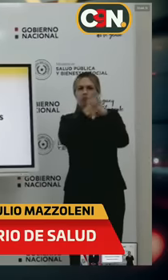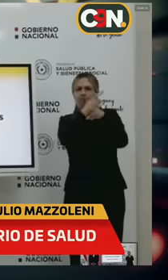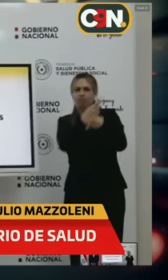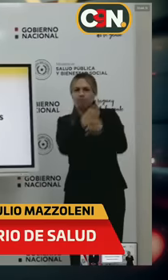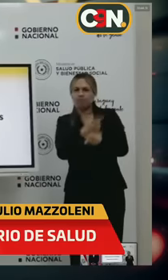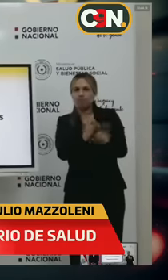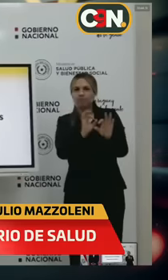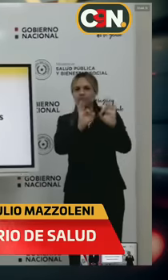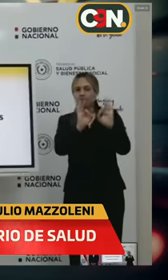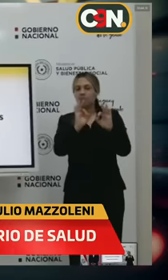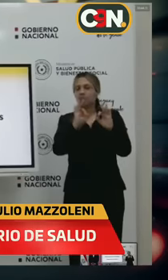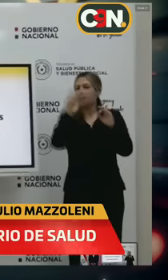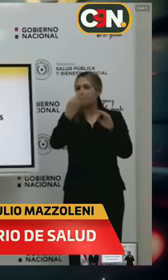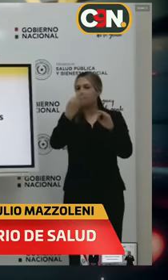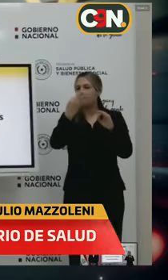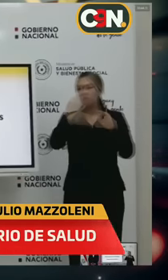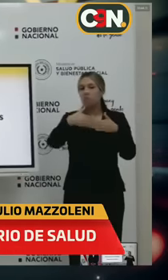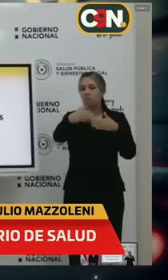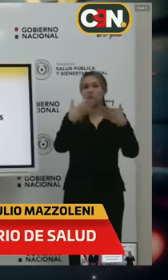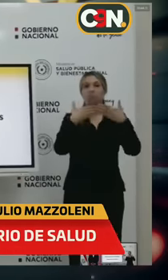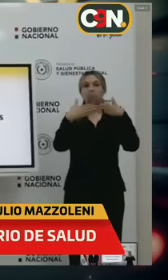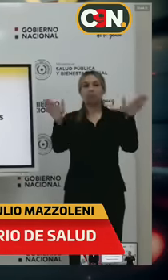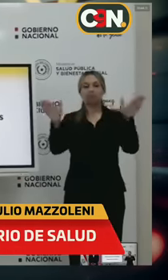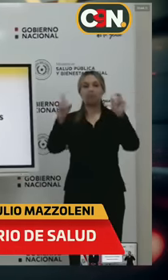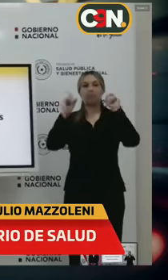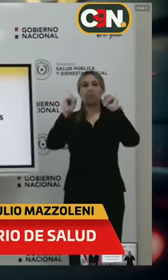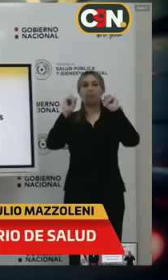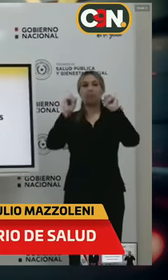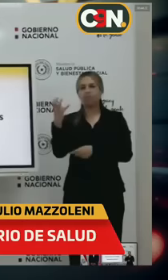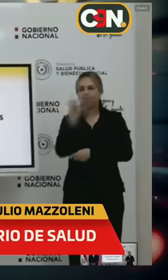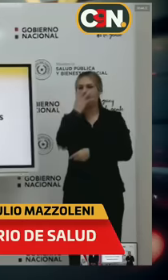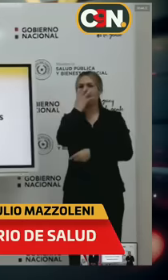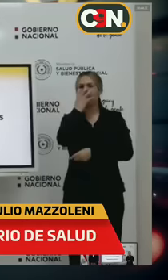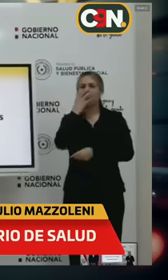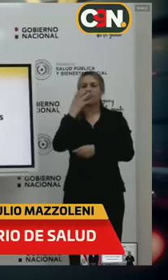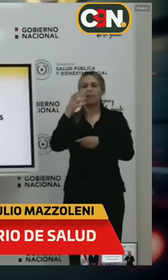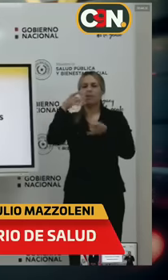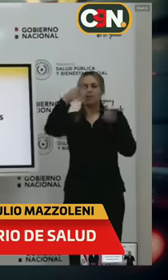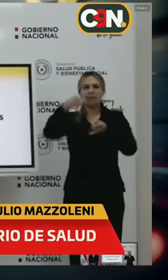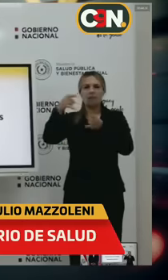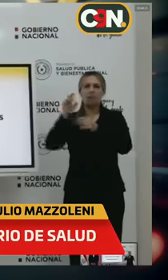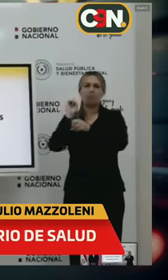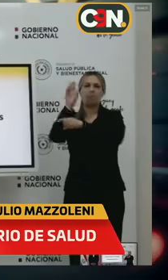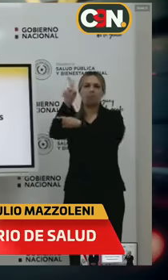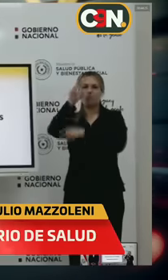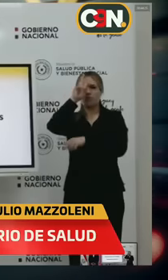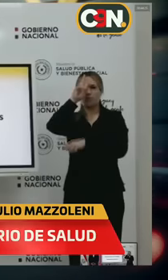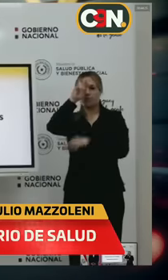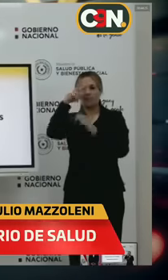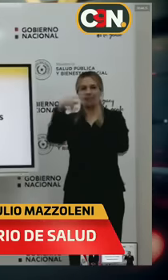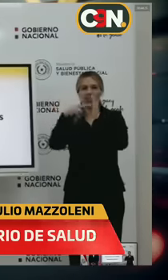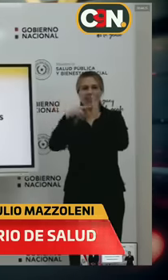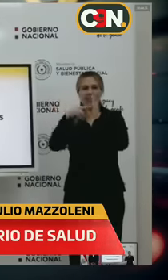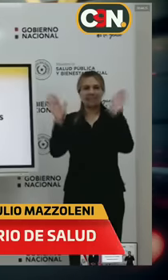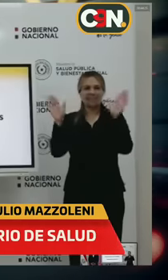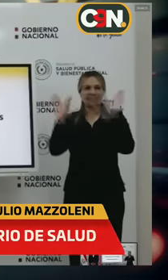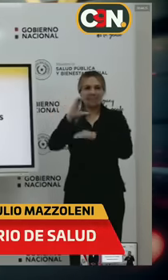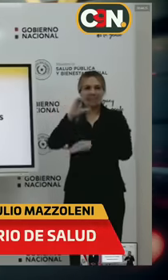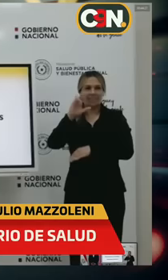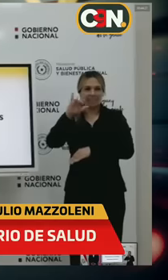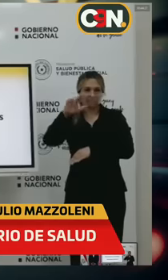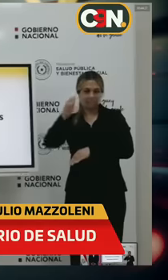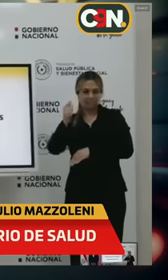va a estar disponible. Hemos dotado de más camas y respiradores al Hospital de Clínicas, también al Hospital Ingavi del